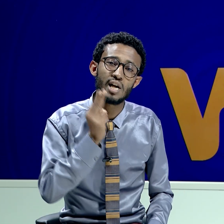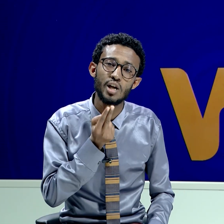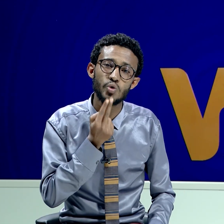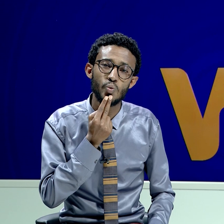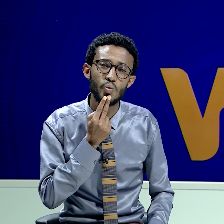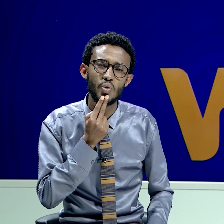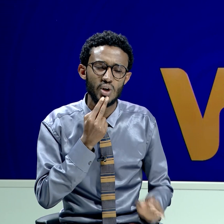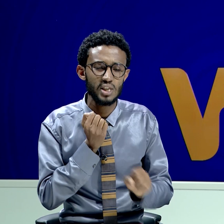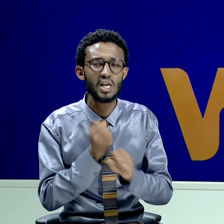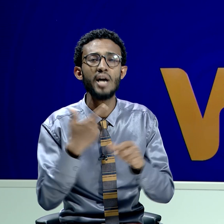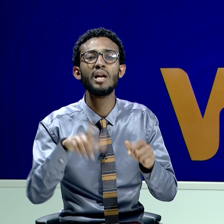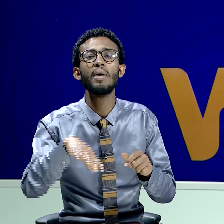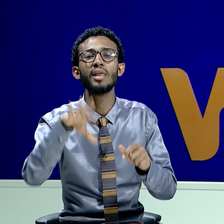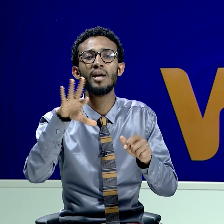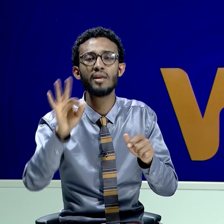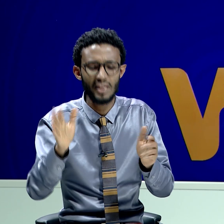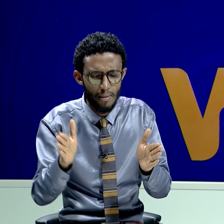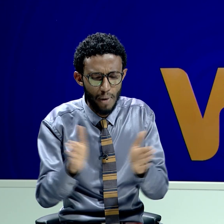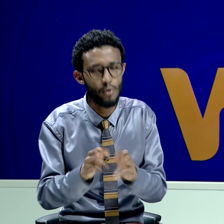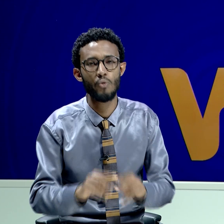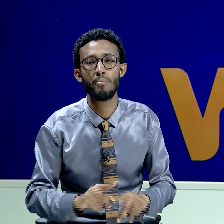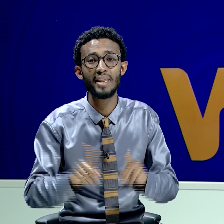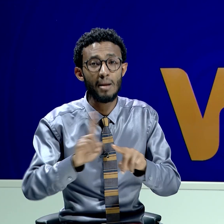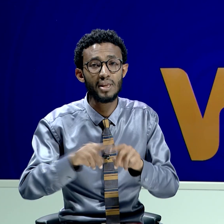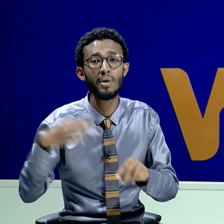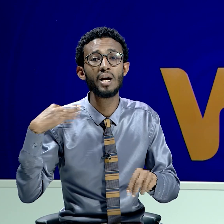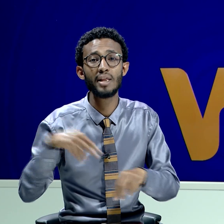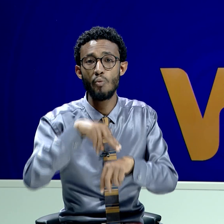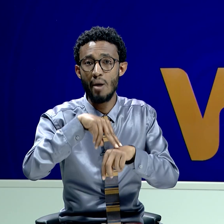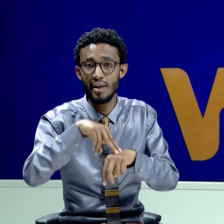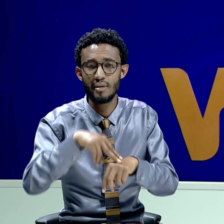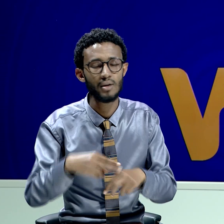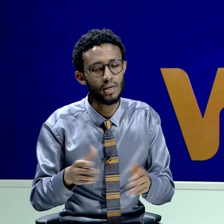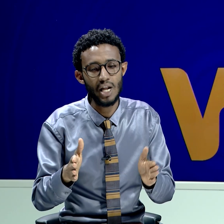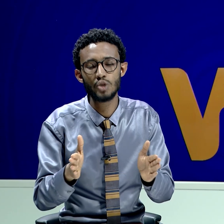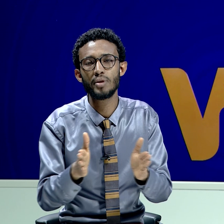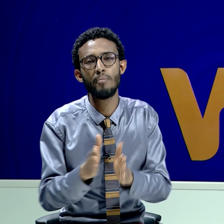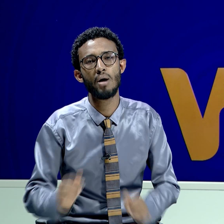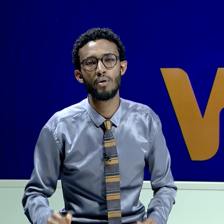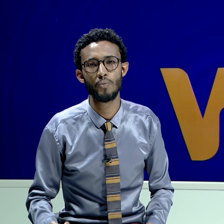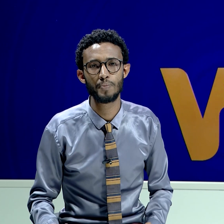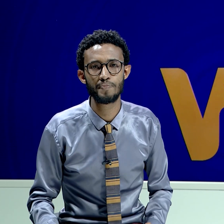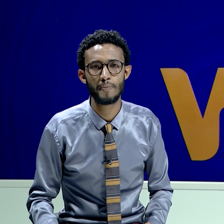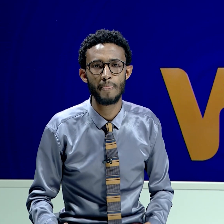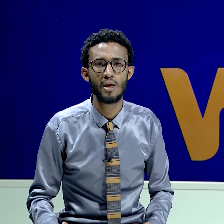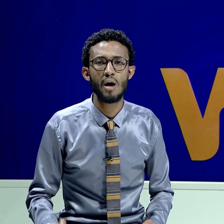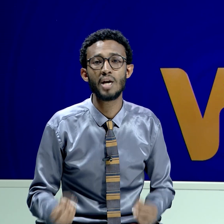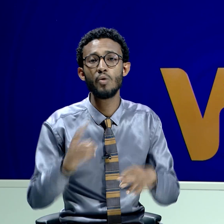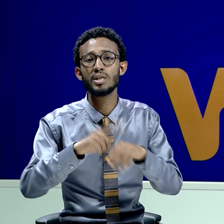መስማሳናችሁ ስራት ለማግኘት ጠባብ ነው። በተለይ በግል ተቋማት ድራችሁ ጠባብ ነው። አብዛኛው ጊዜ